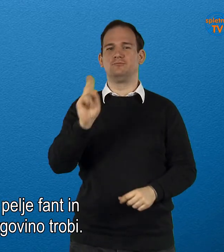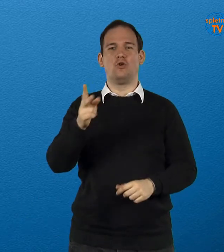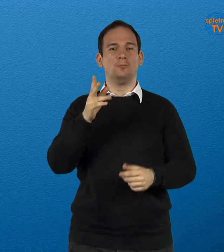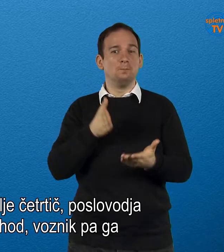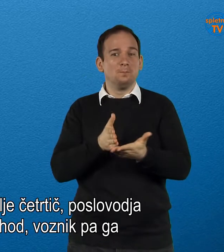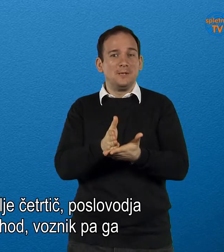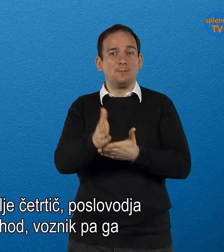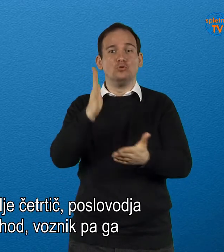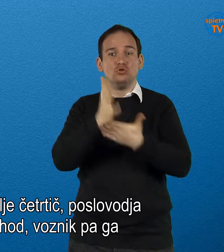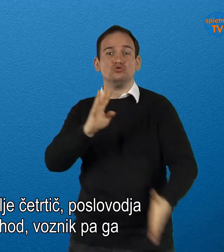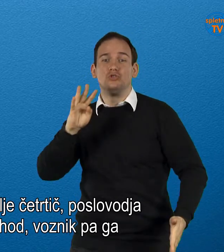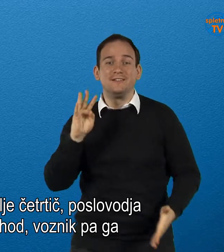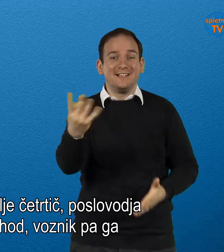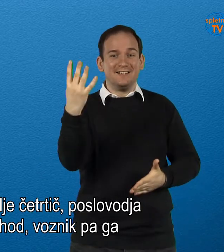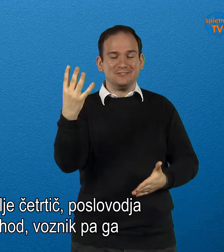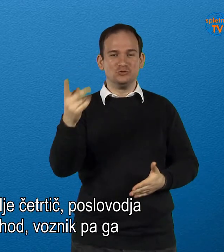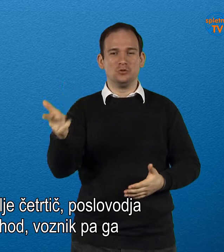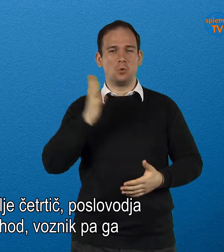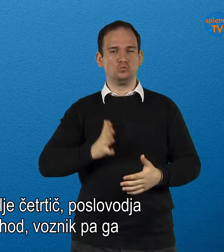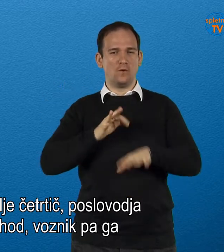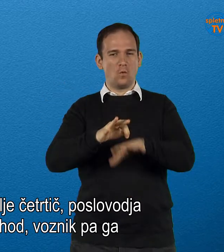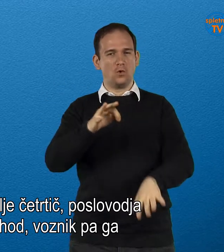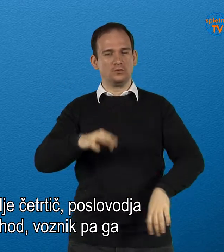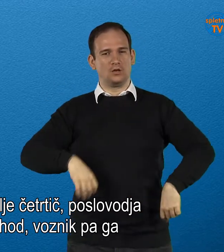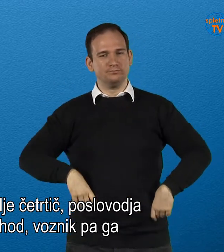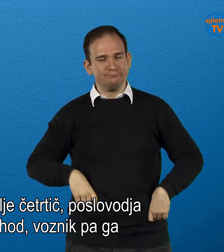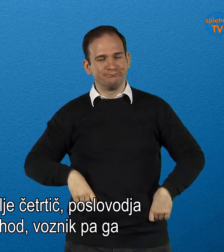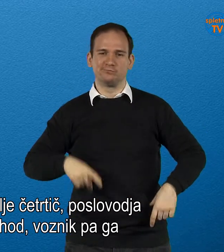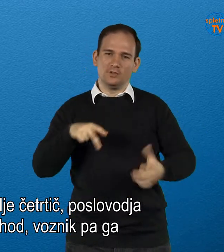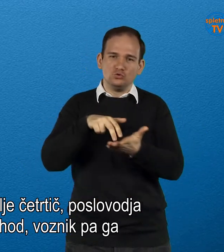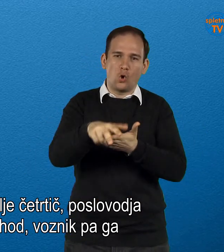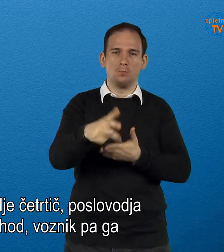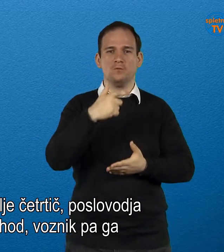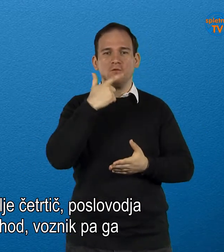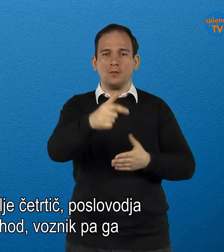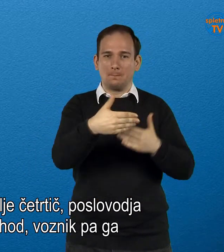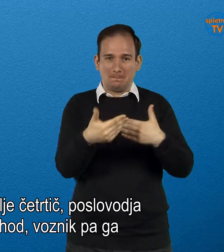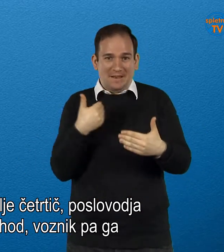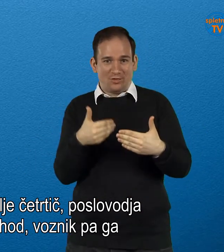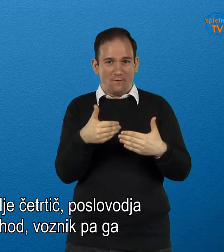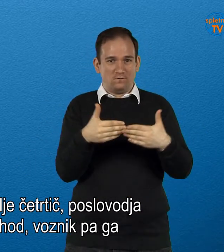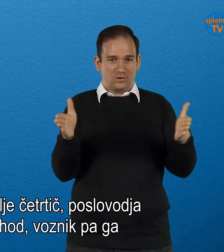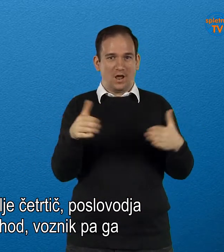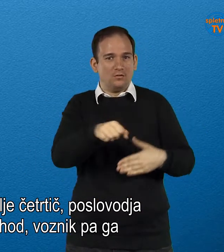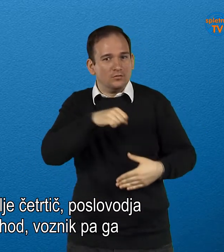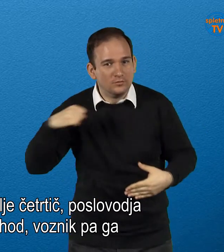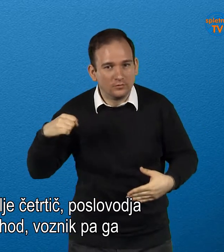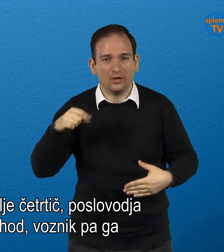Ko se mimo pripelje četrtič, poslovodja stopi pred vrata, voznik pa ga kar med vožnjo skozi vrata vpraša: